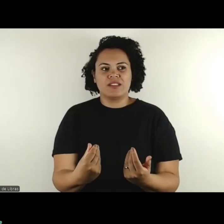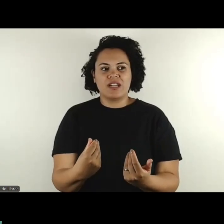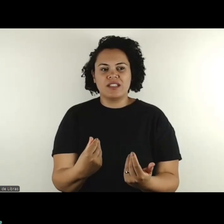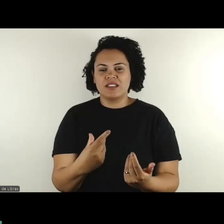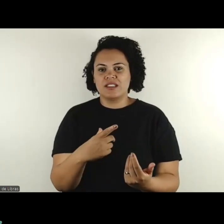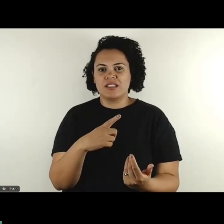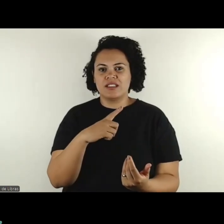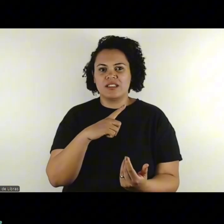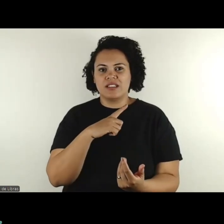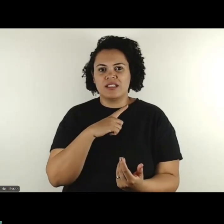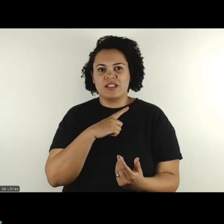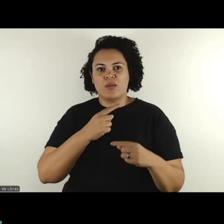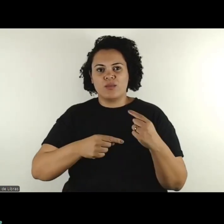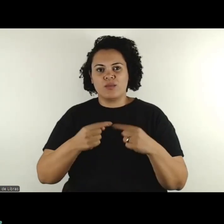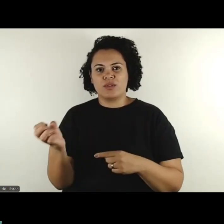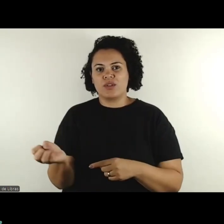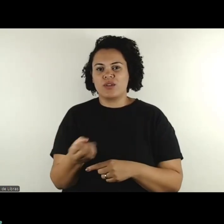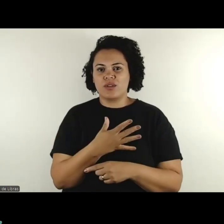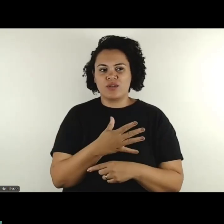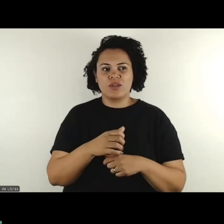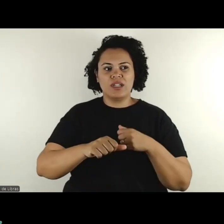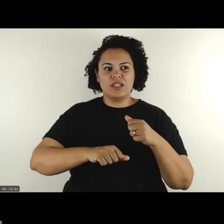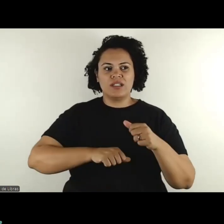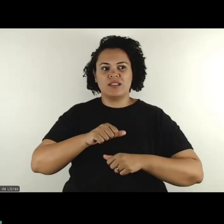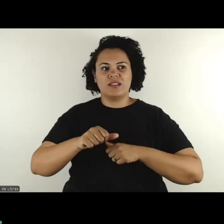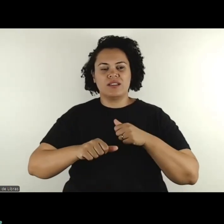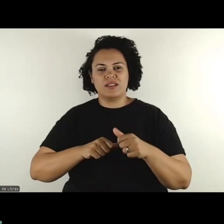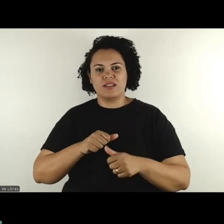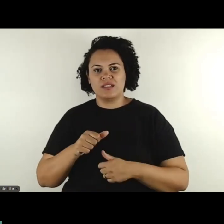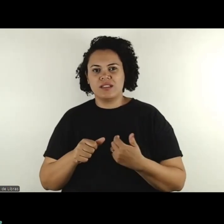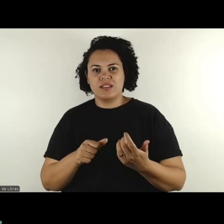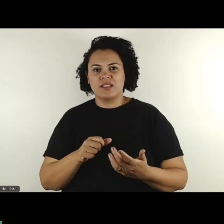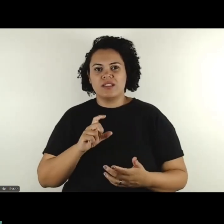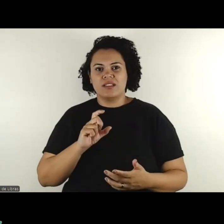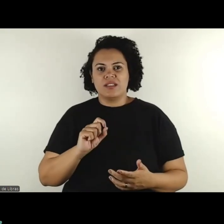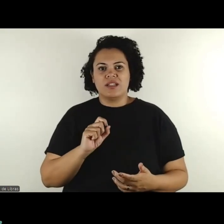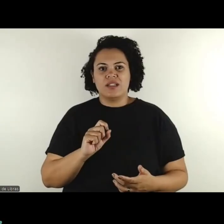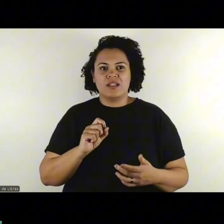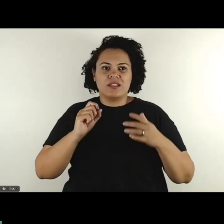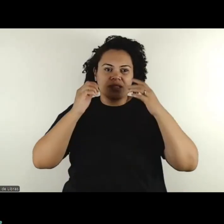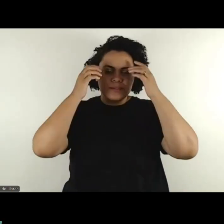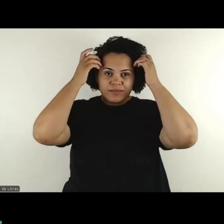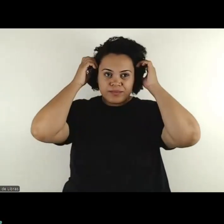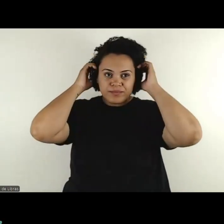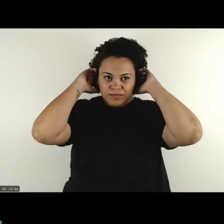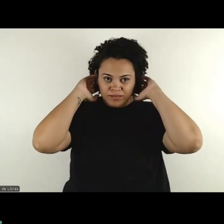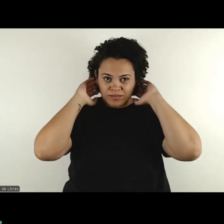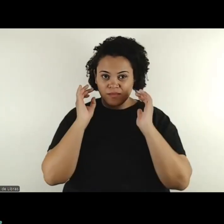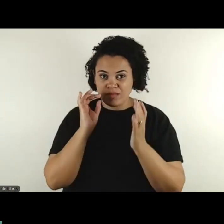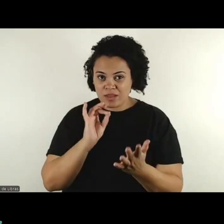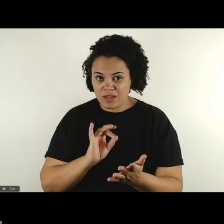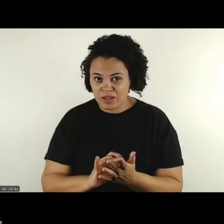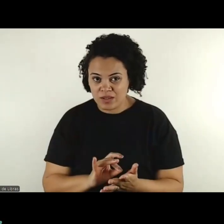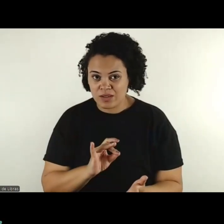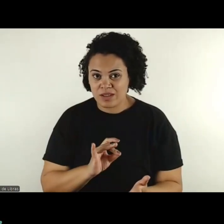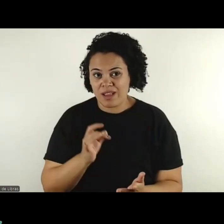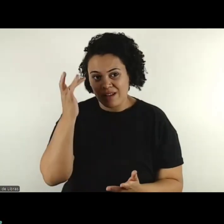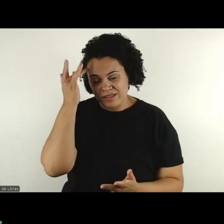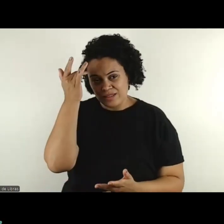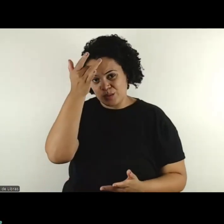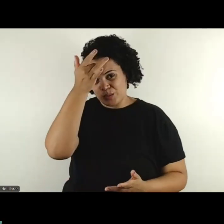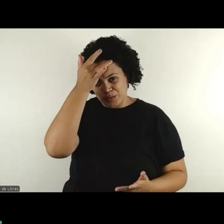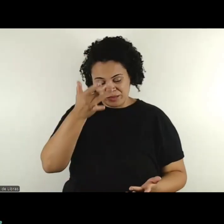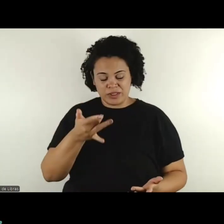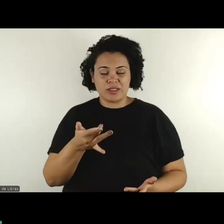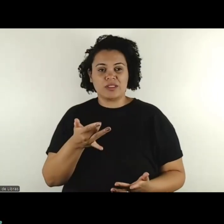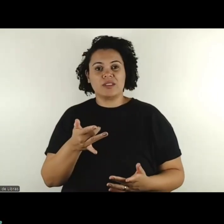estava propondo alterações que incentivavam a internação psiquiátrica, ela consolidava a separação da política de saúde mental com a política de álcool e